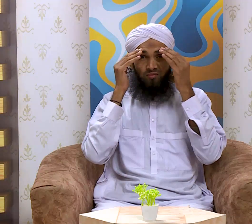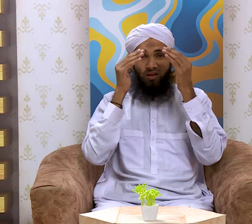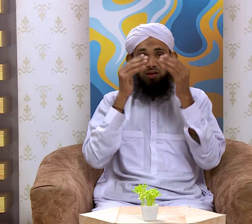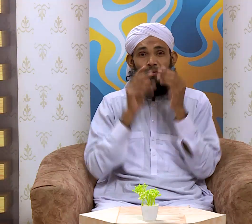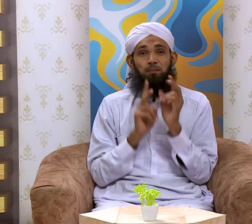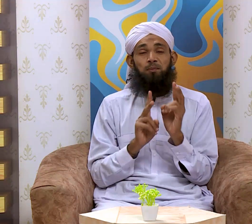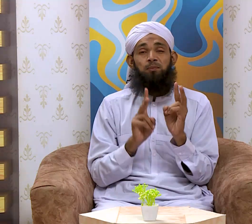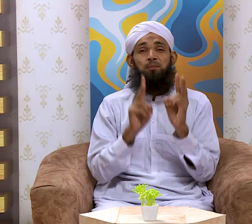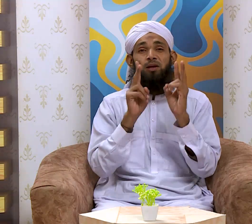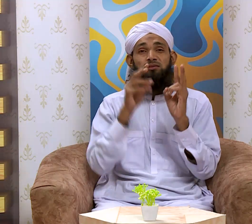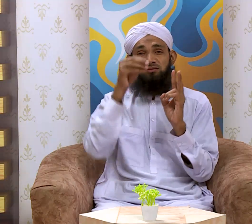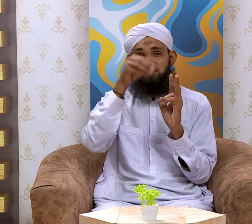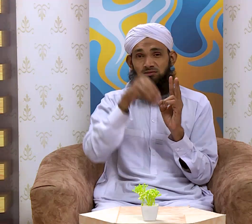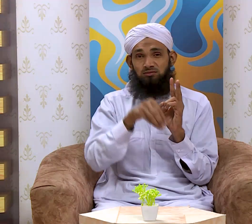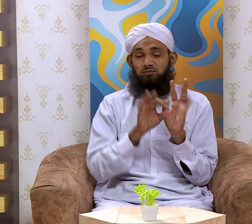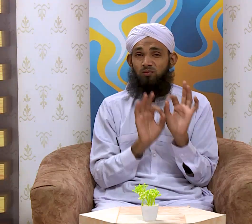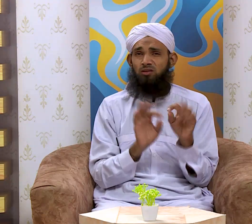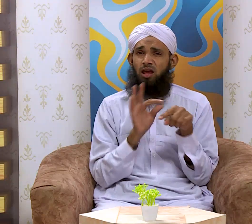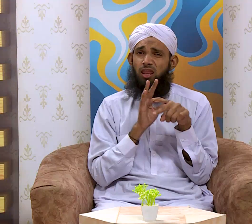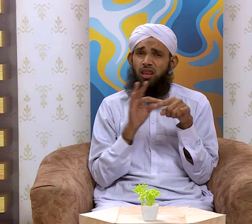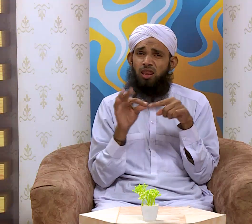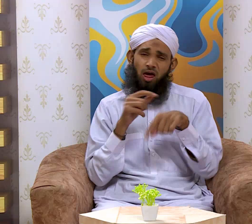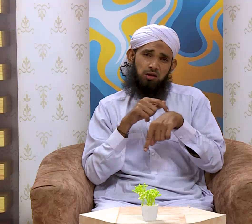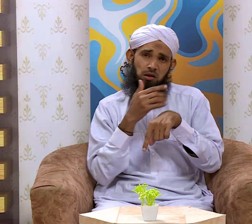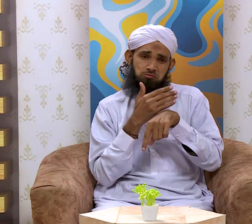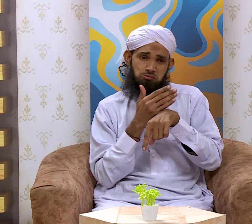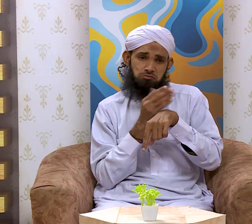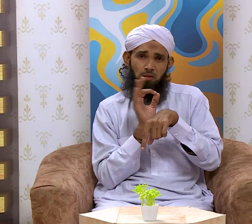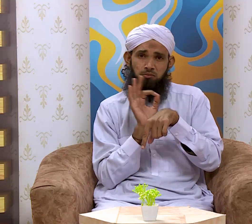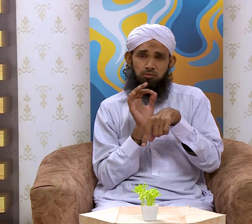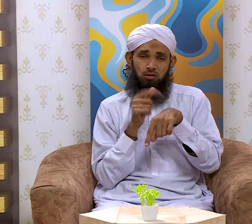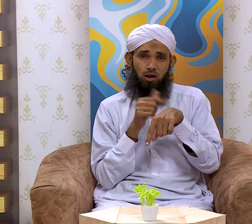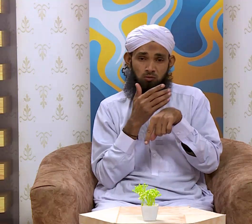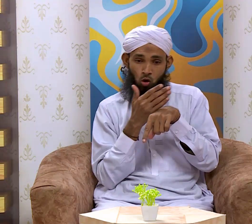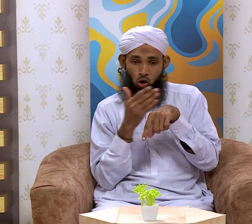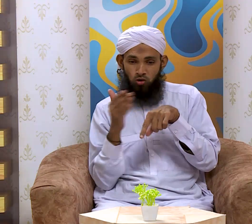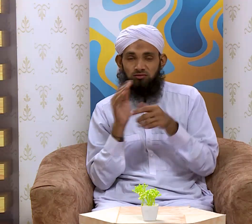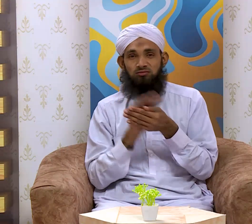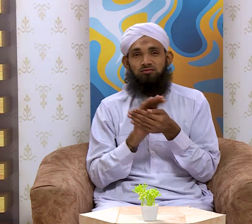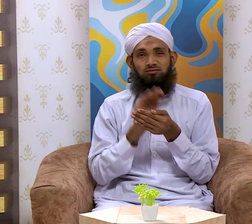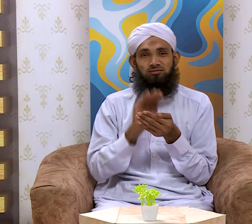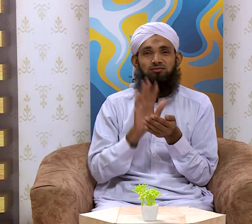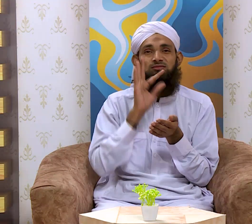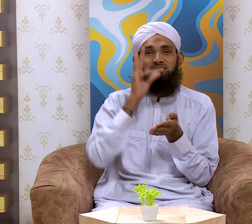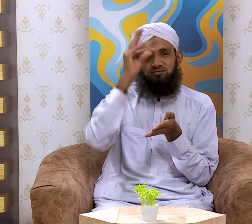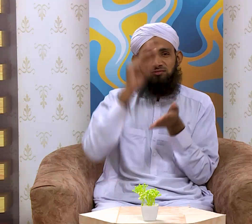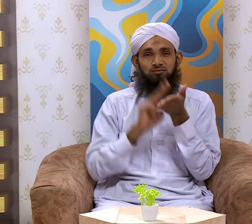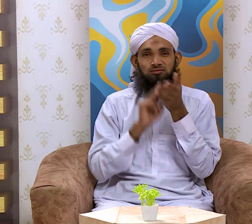پہنچے تو چونکہ ابھی رات کا کافی حصہ باقی تھا، اس لیے آپ صلی اللہ علیہ وآلہ وصحبہ